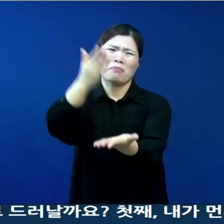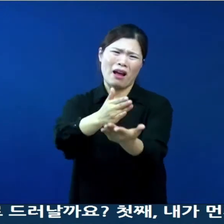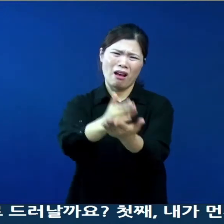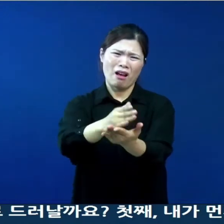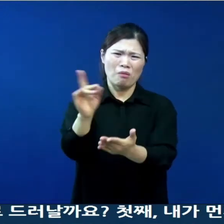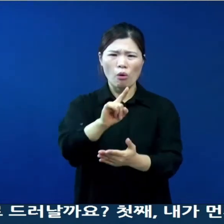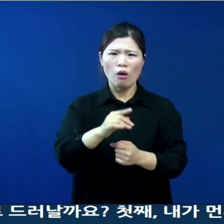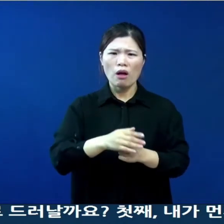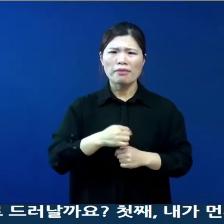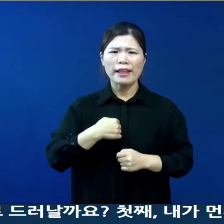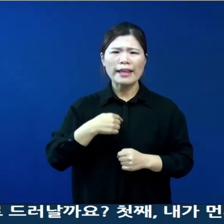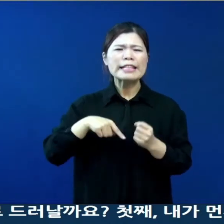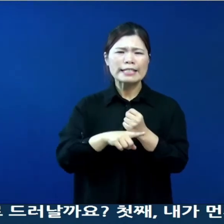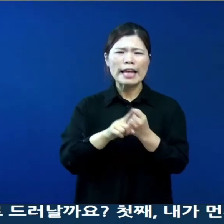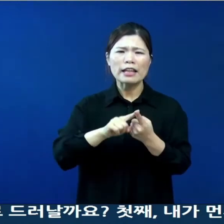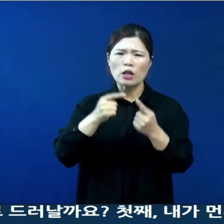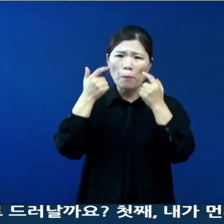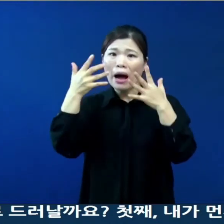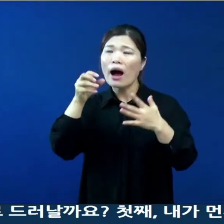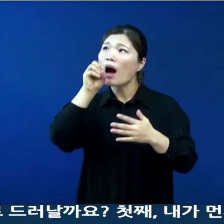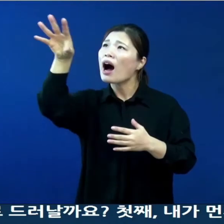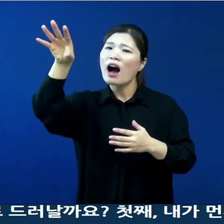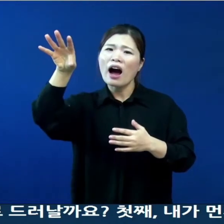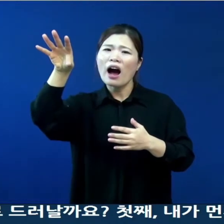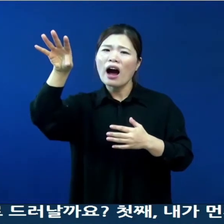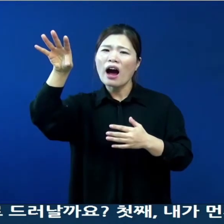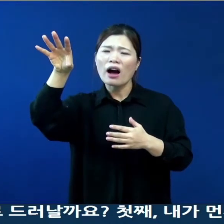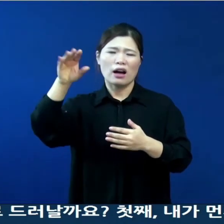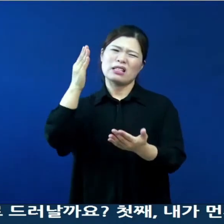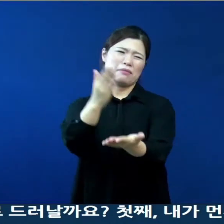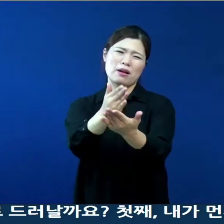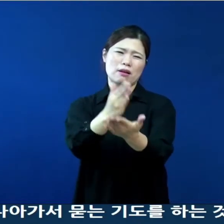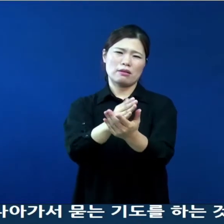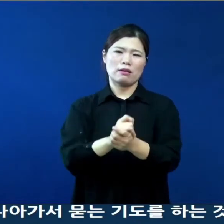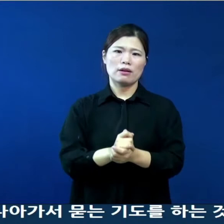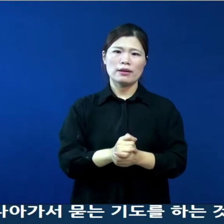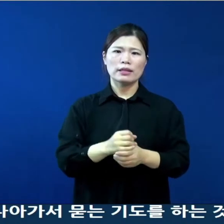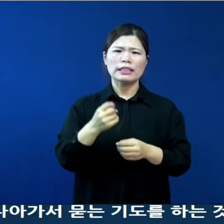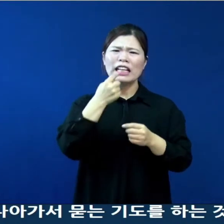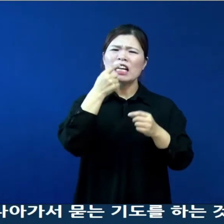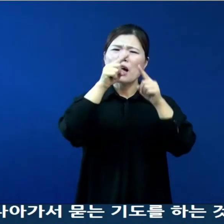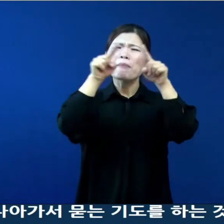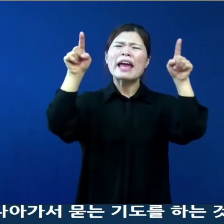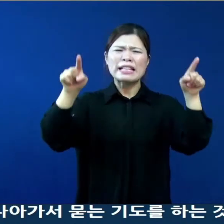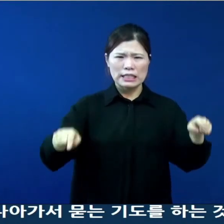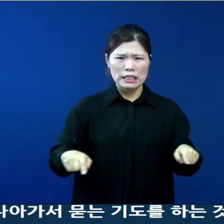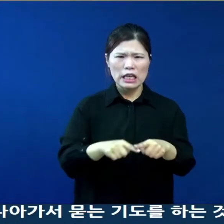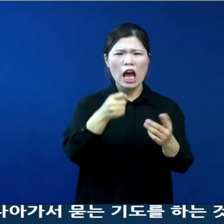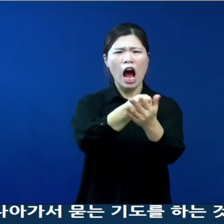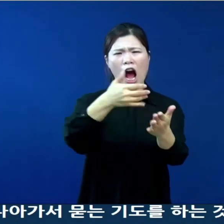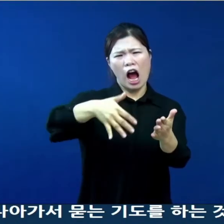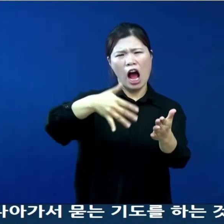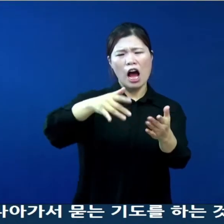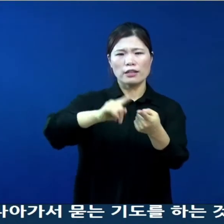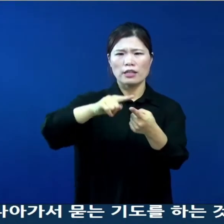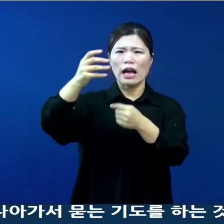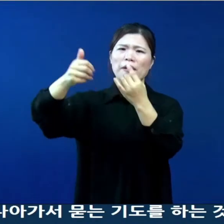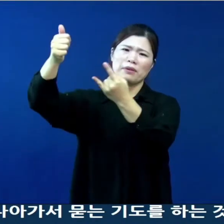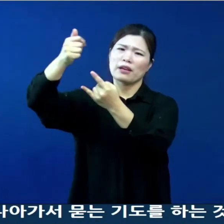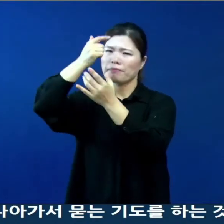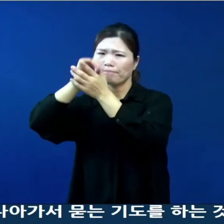위해서 기도하는 것이 아니라 백지 위임장을 들고 나가야 한다는 것입니다. 그럼 아직 결혼하지 않은 20,